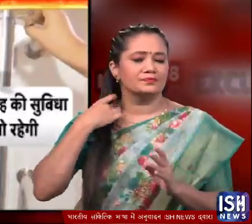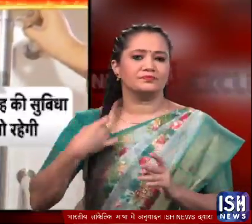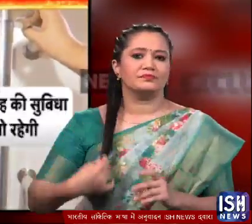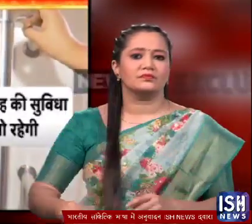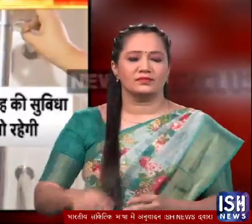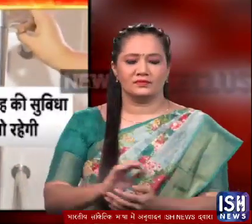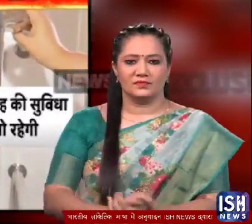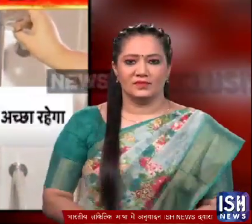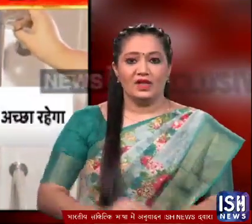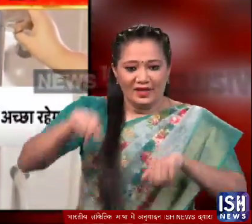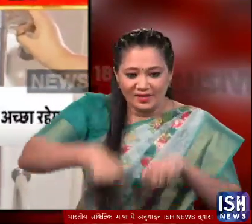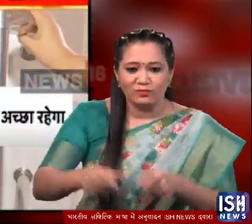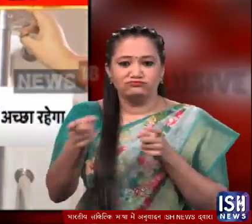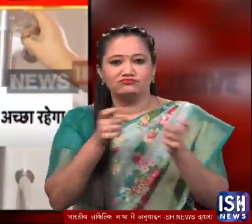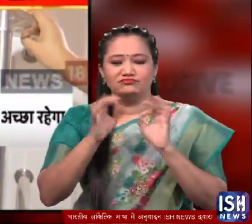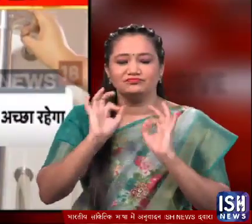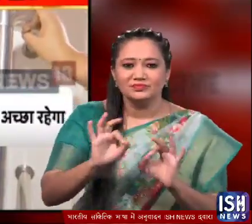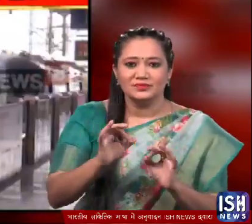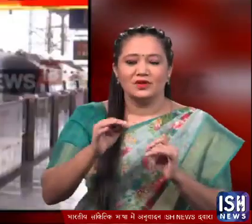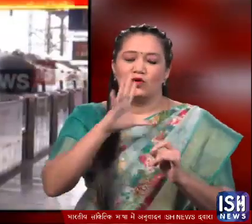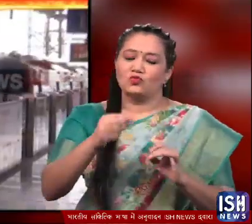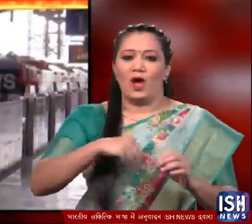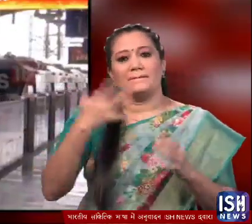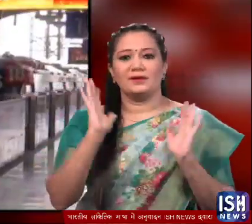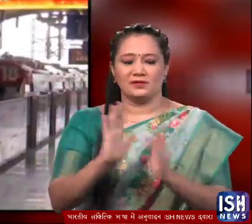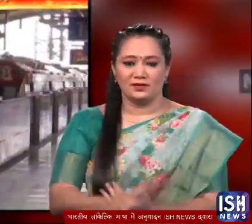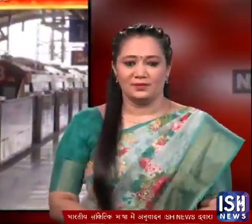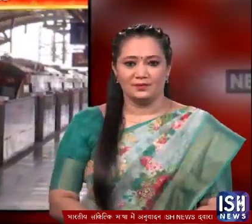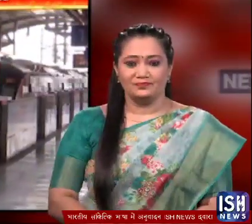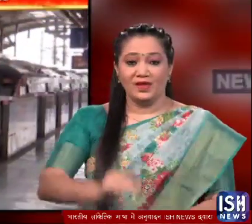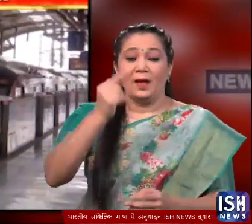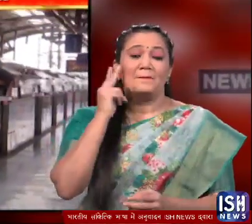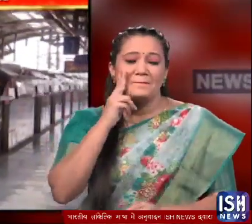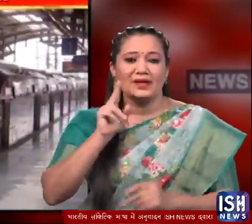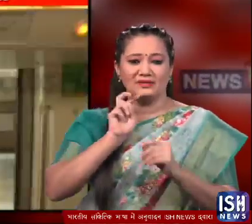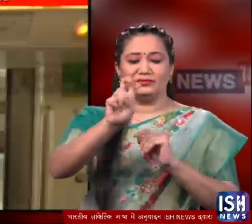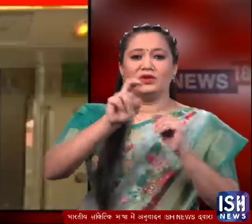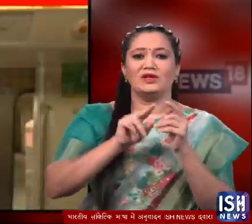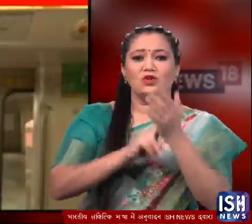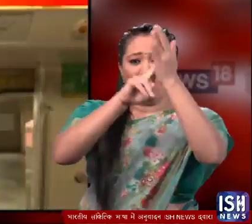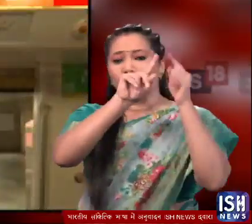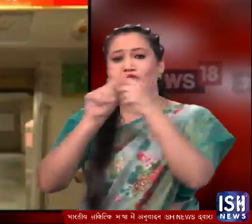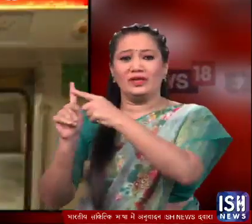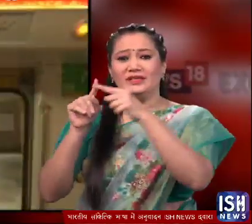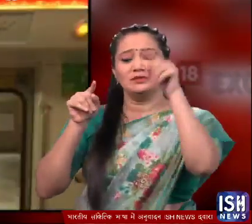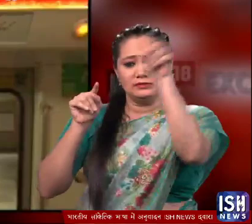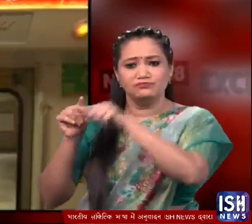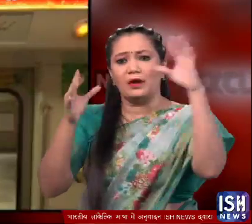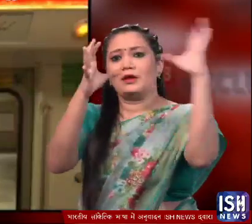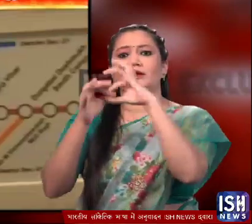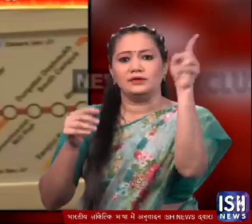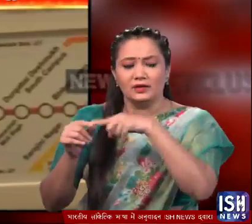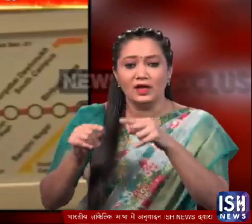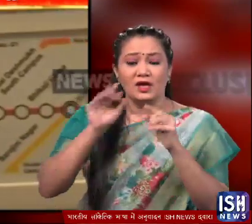रहा है, इस तरह की सुविधा जो रहेगी तो हमें काफी अच्छी रहेगी। दिल्ली मेट्रो की पिंक लाइन उत्तरी दिल्ली से पूर्वी दिल्ली को जोड़ती है। साथ ही इस रूट के